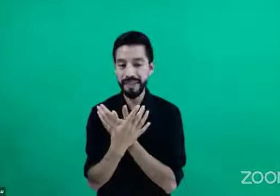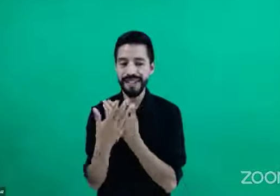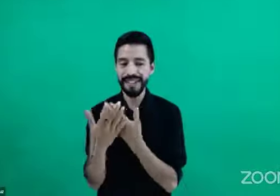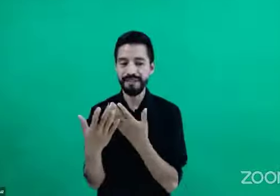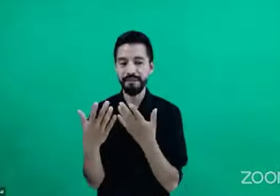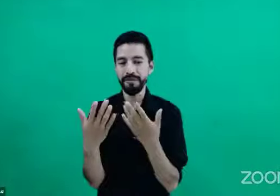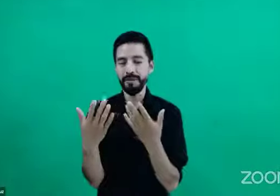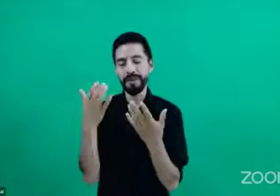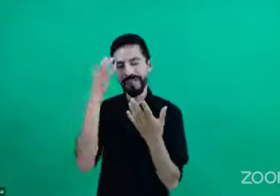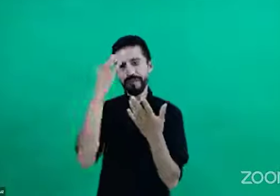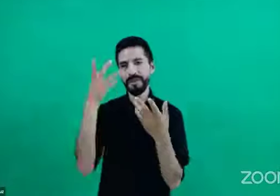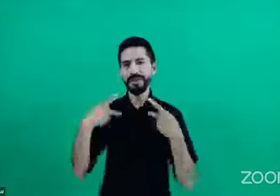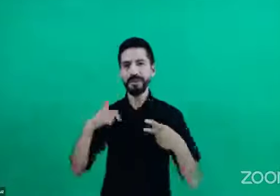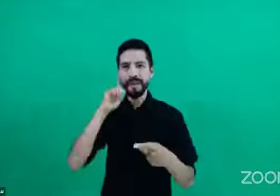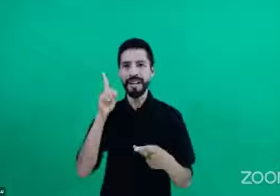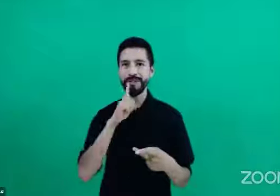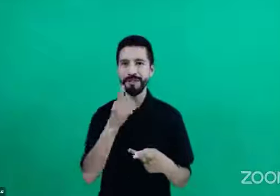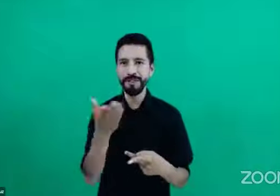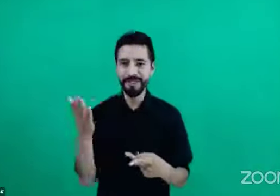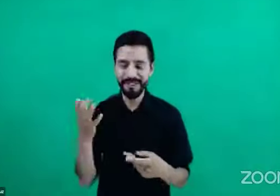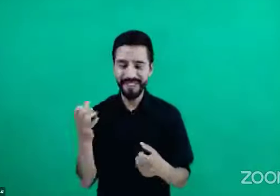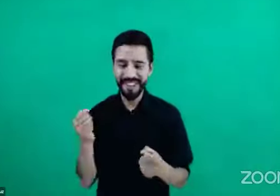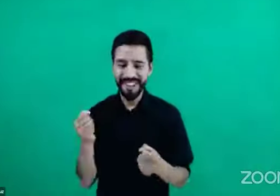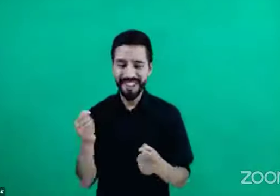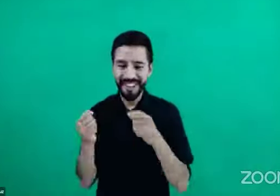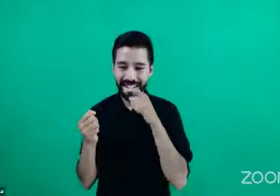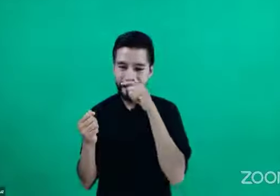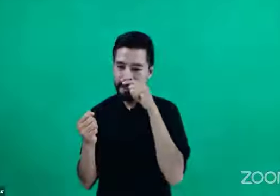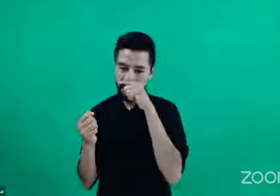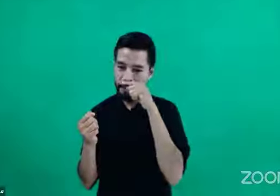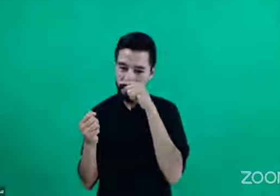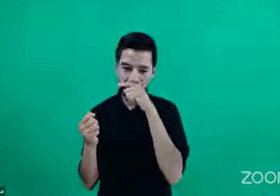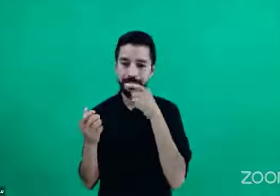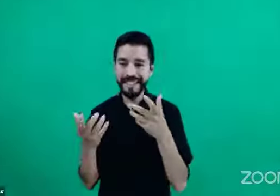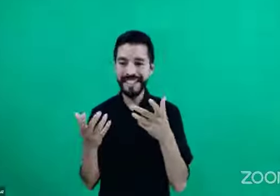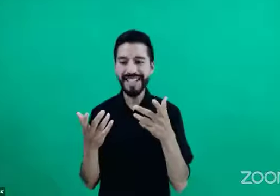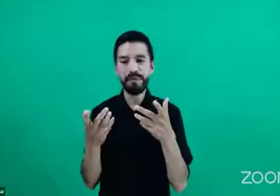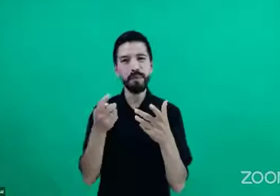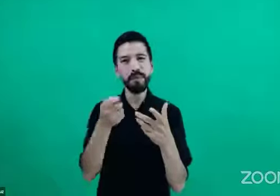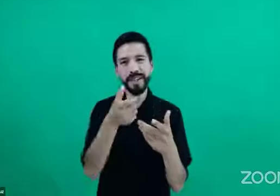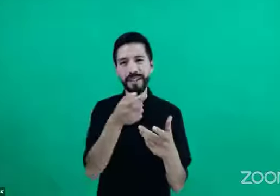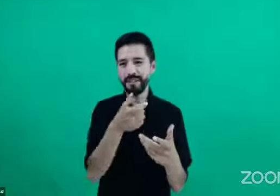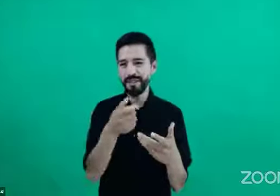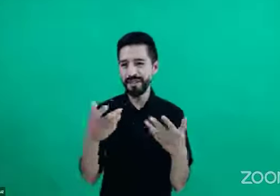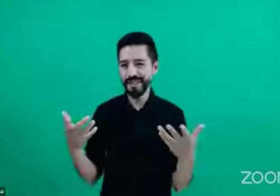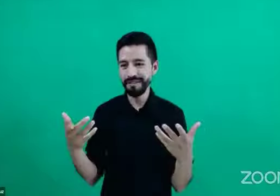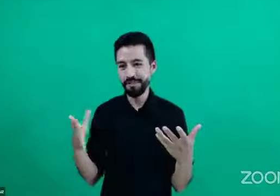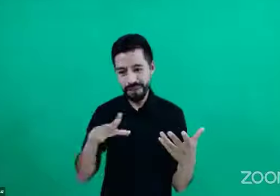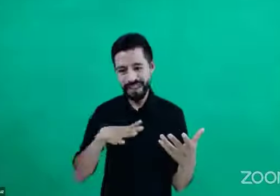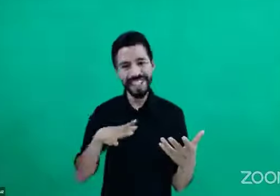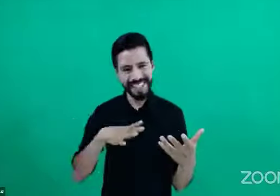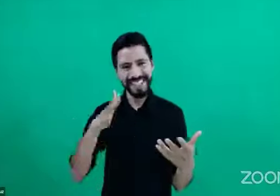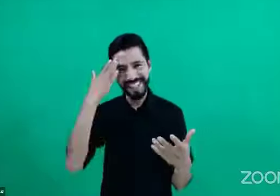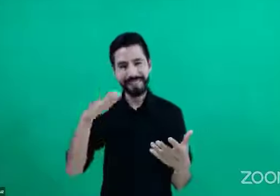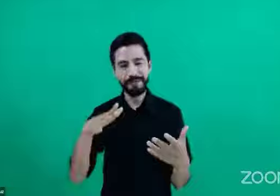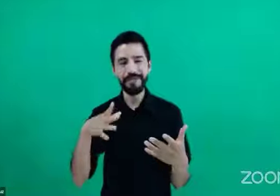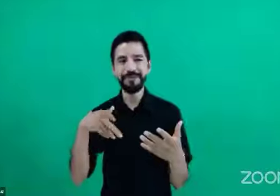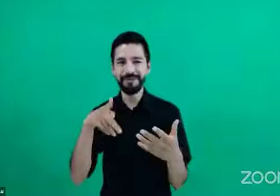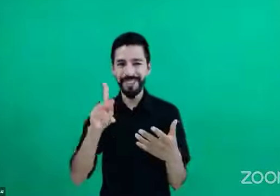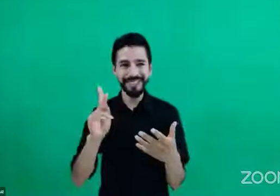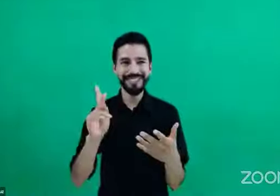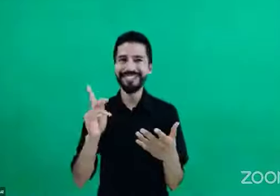que pues es un poco desconocido para los sordos, ¿no? Entonces hay muy poquitos. Yo sé que